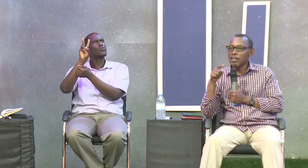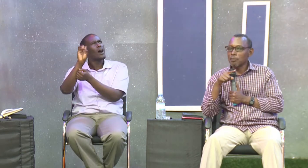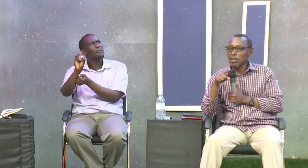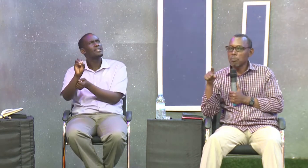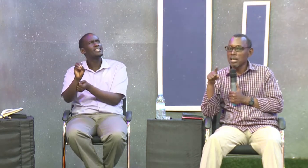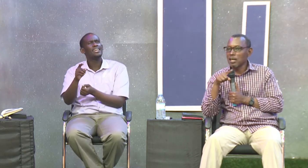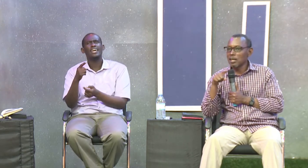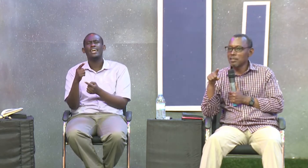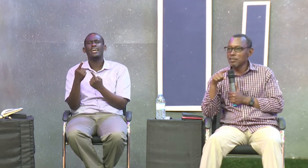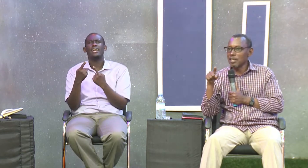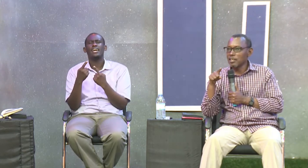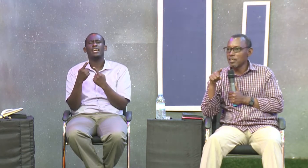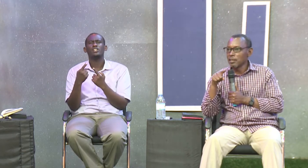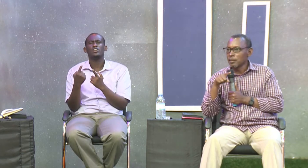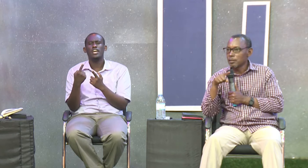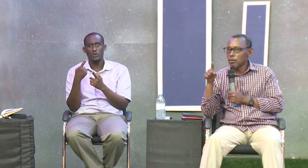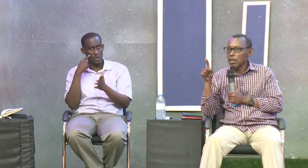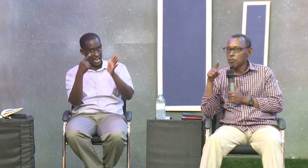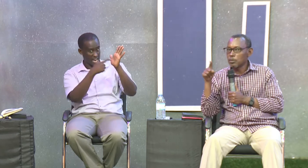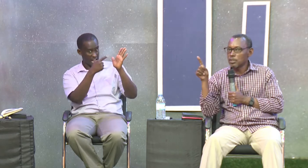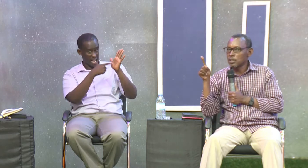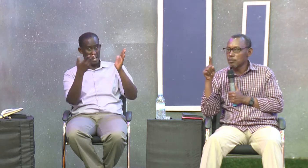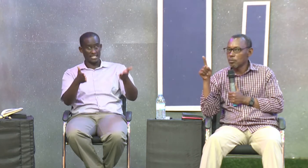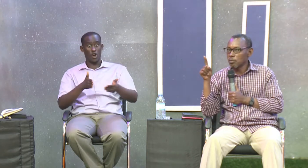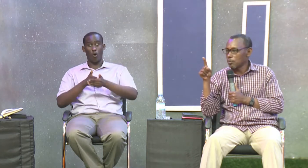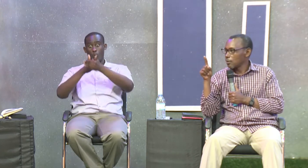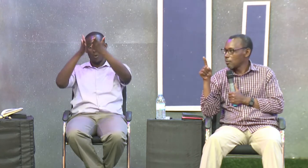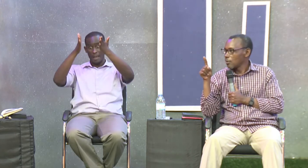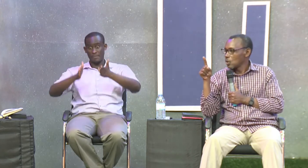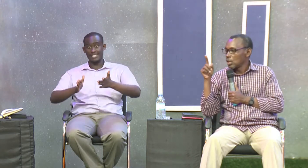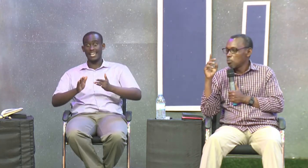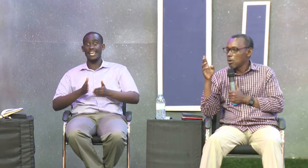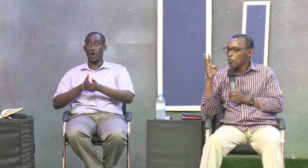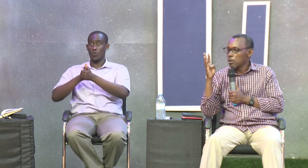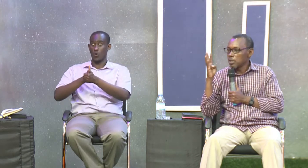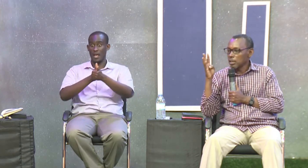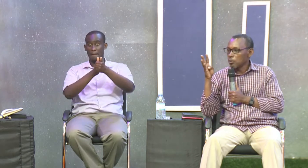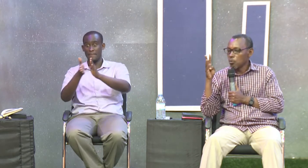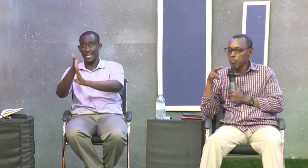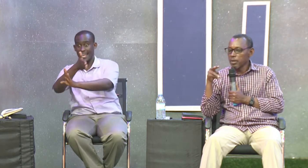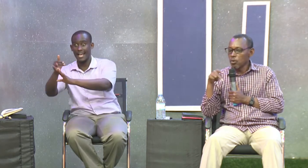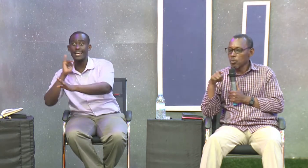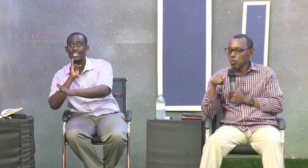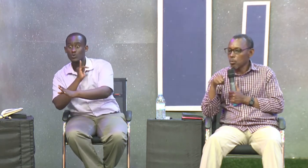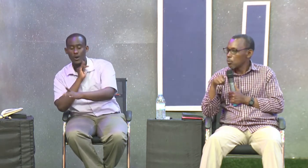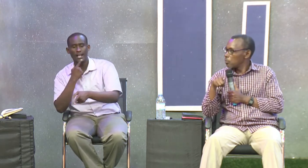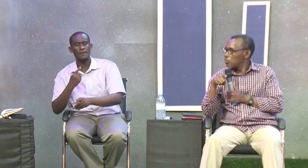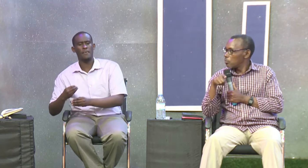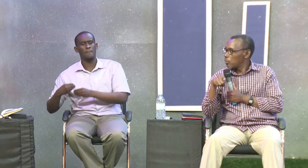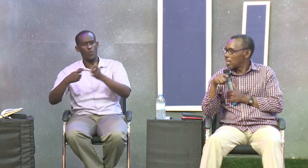omubaka eyakulemberanga Isirayiri ogitwala mu nsi ensuubizi bamuwa ebiragiro kumpi